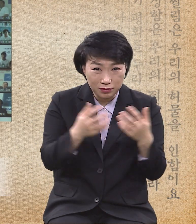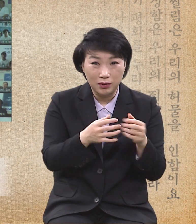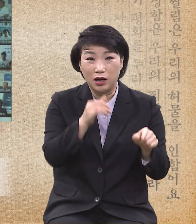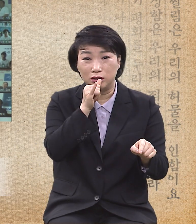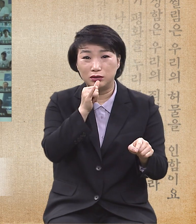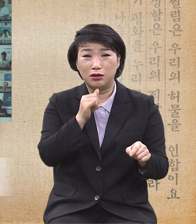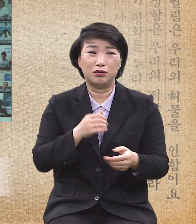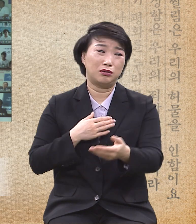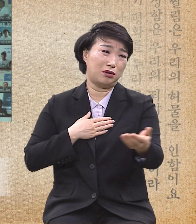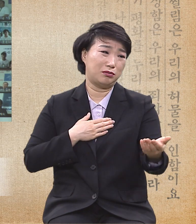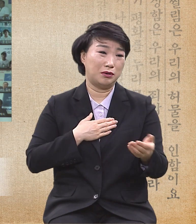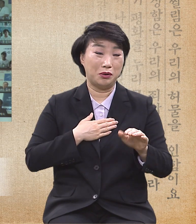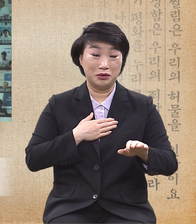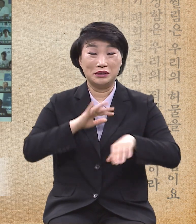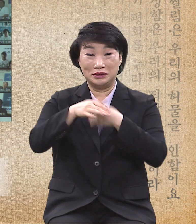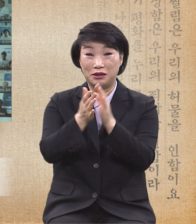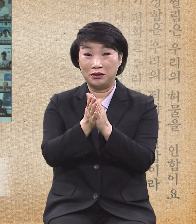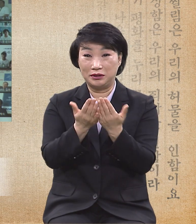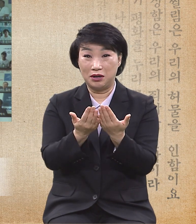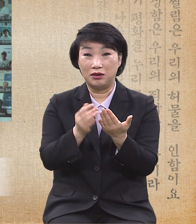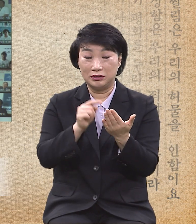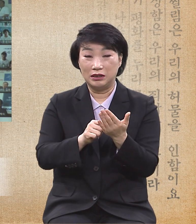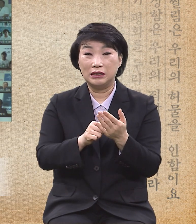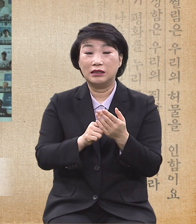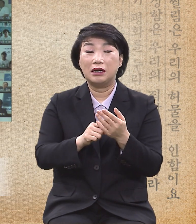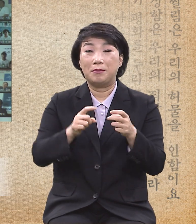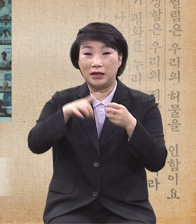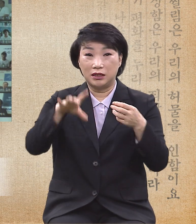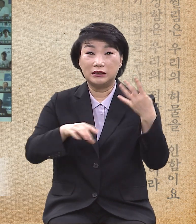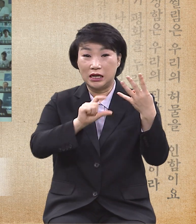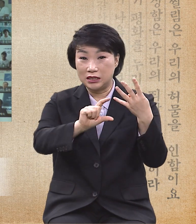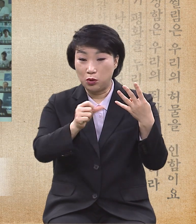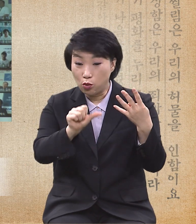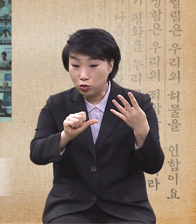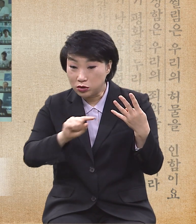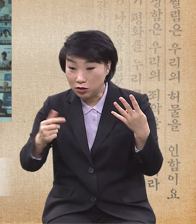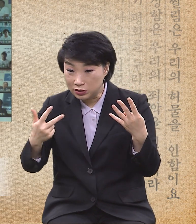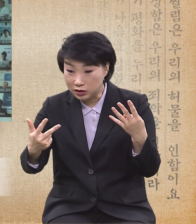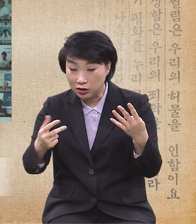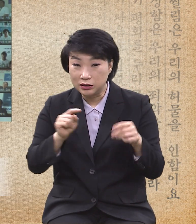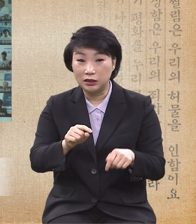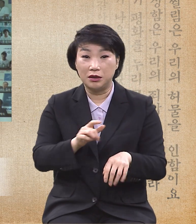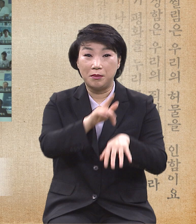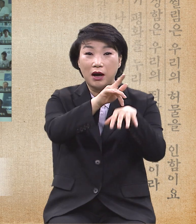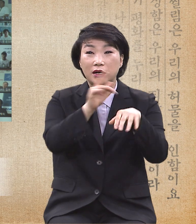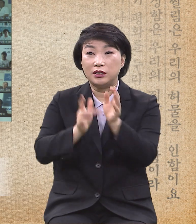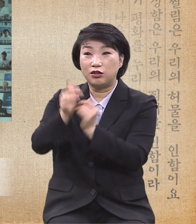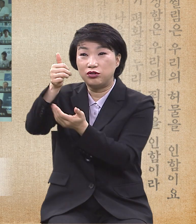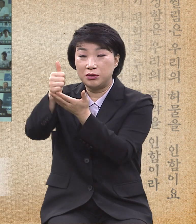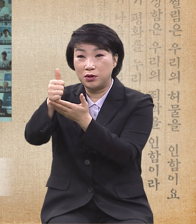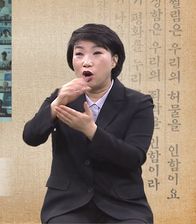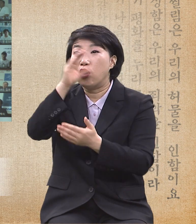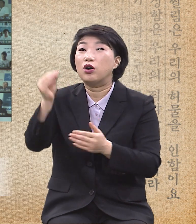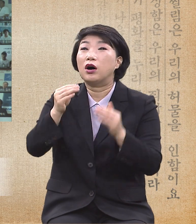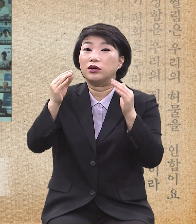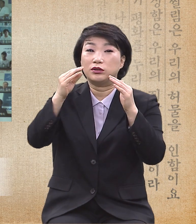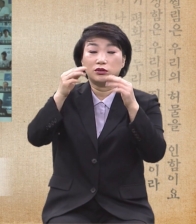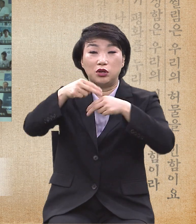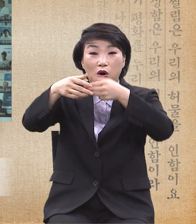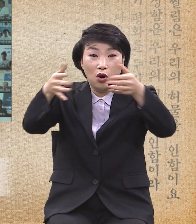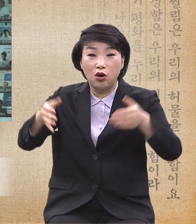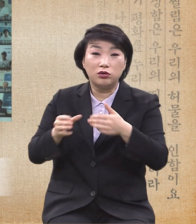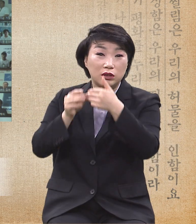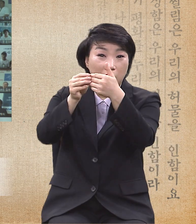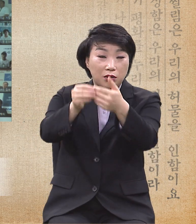말이에요. 본문 4장 5절로 7절에 이에 마귀가 예수를 거룩한 성으로